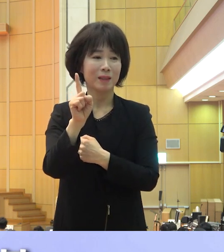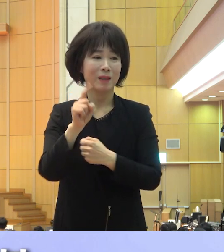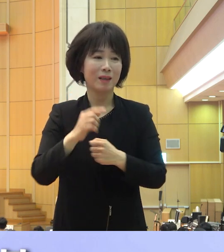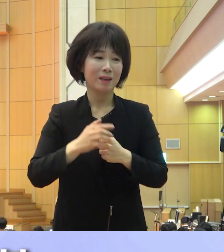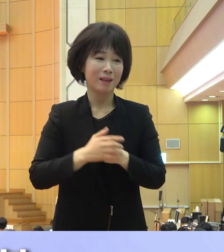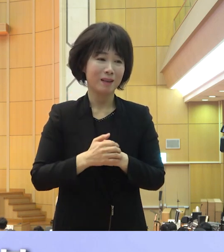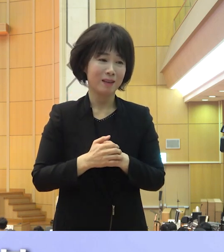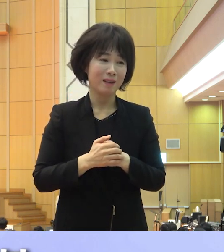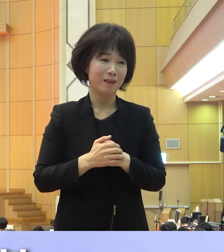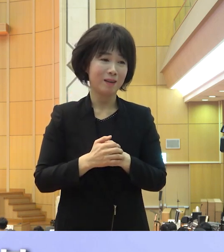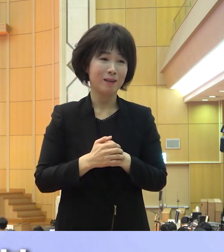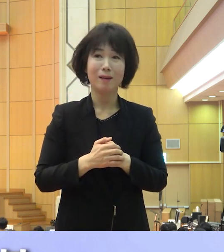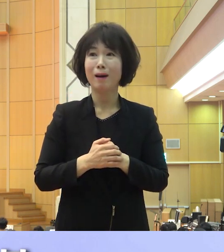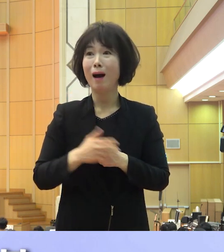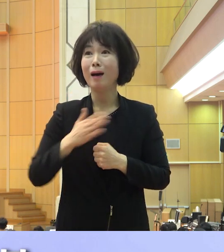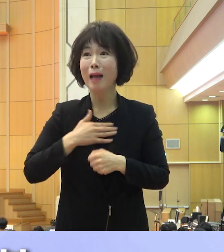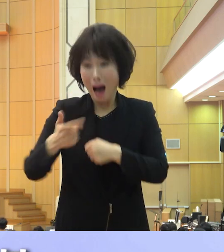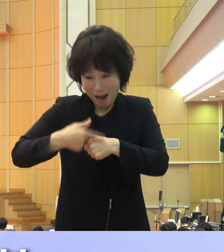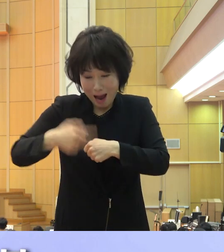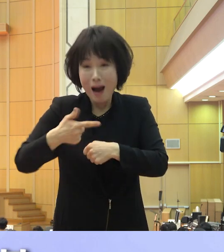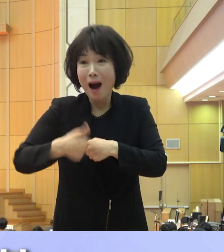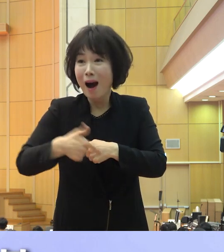그랬더니 그것도 없어요.